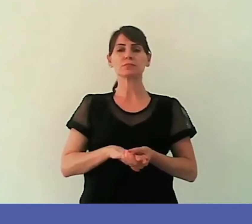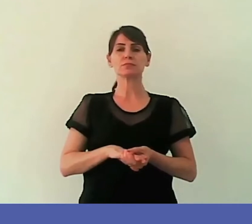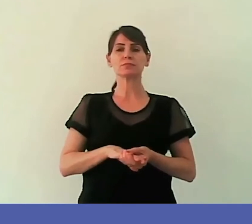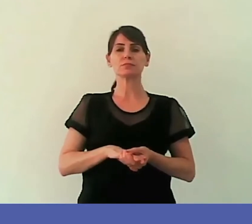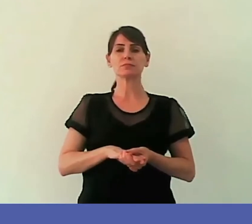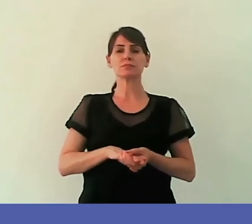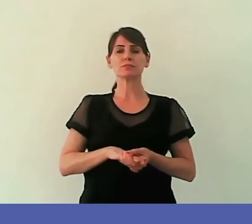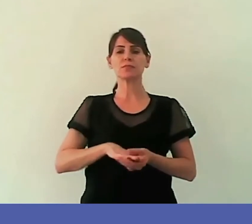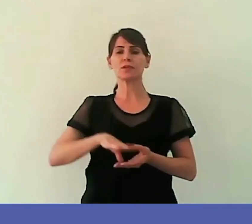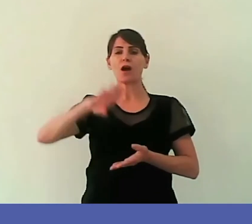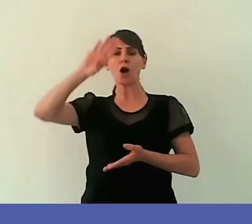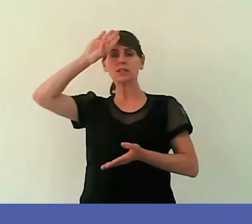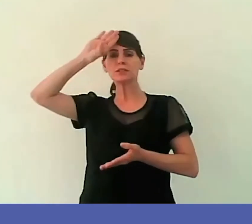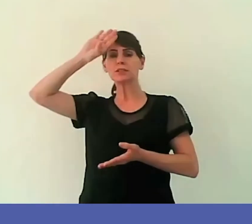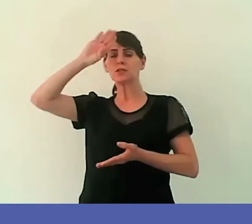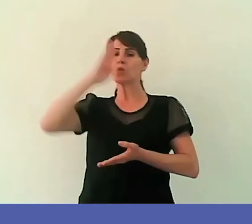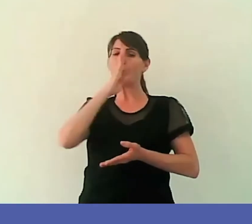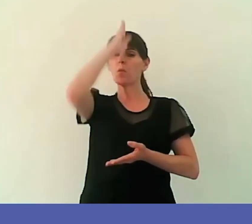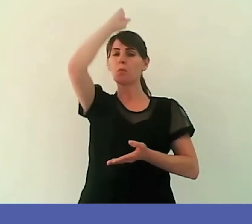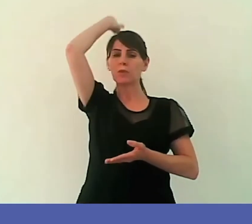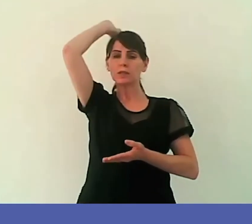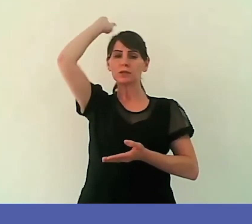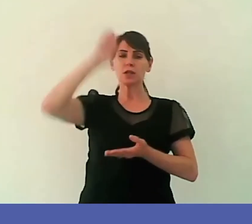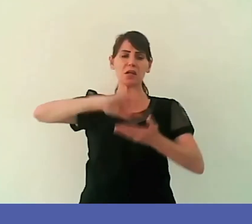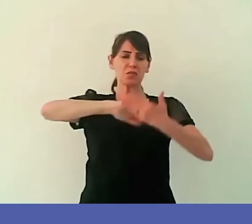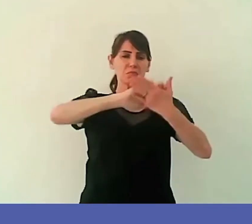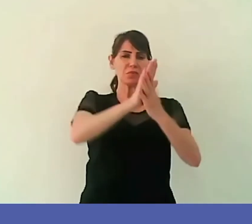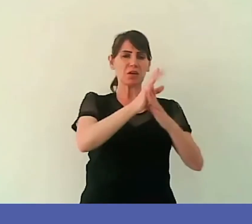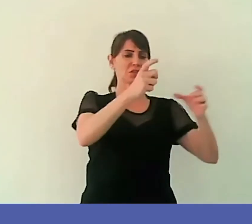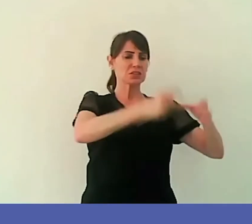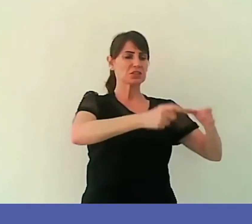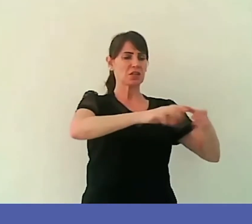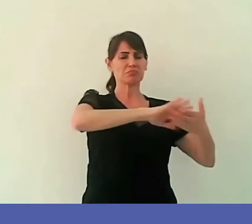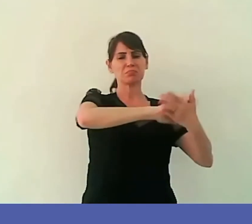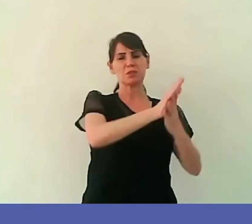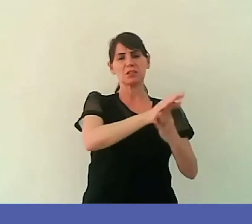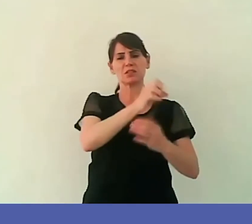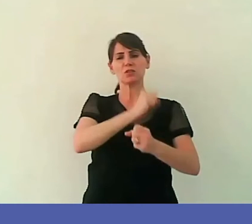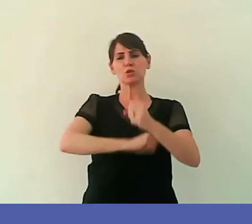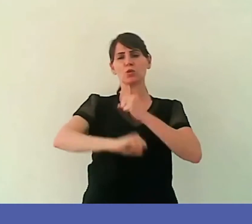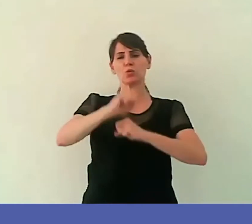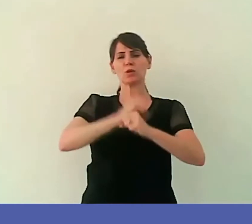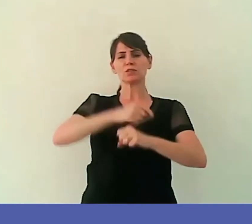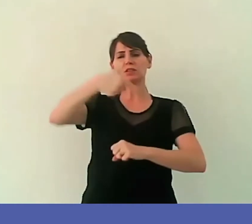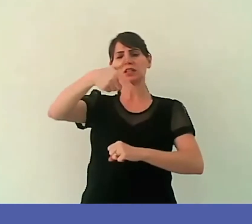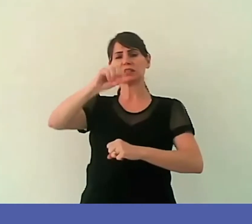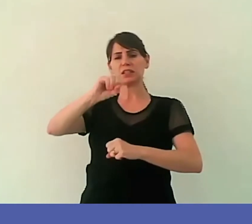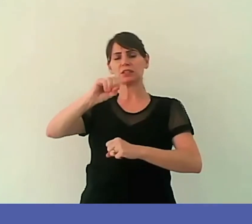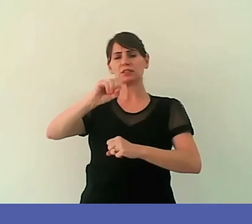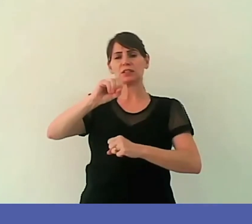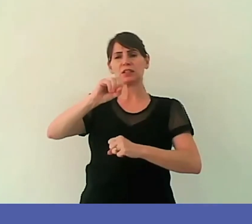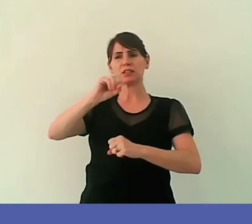exército romano, que destruiu a cidade no ano 70, a cidade de